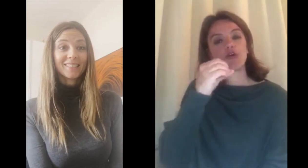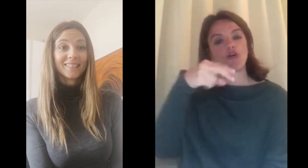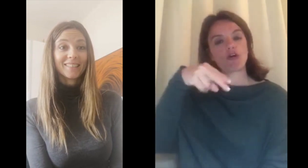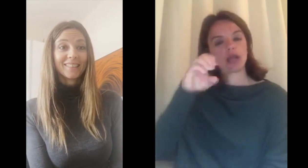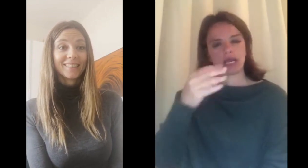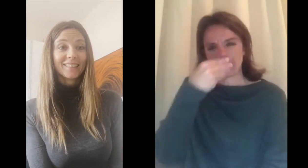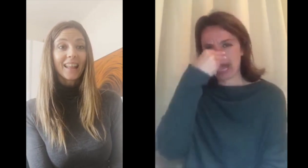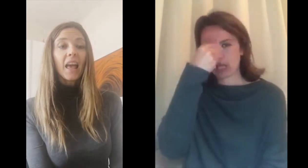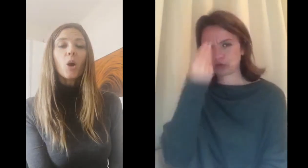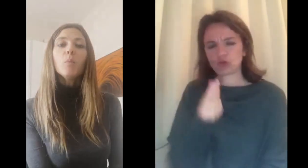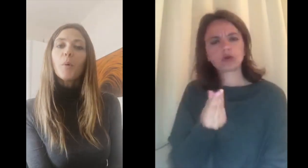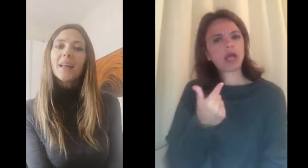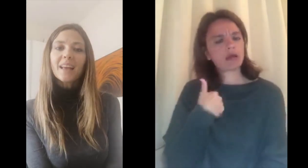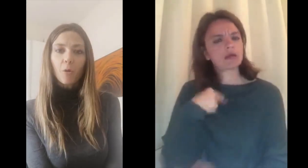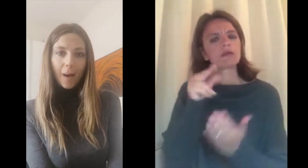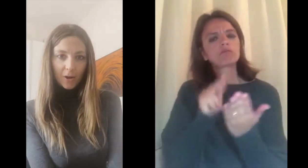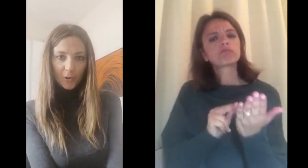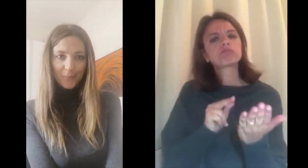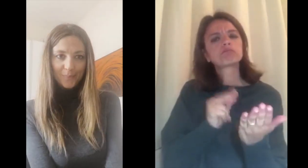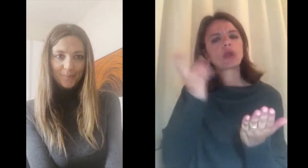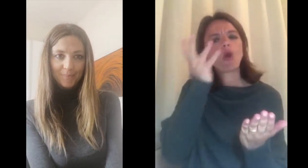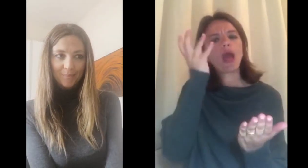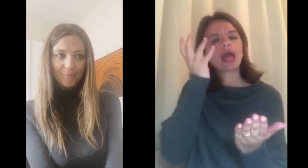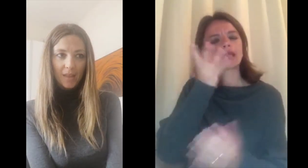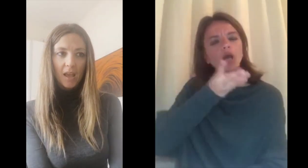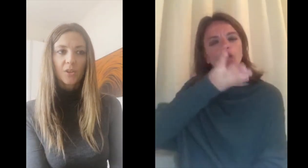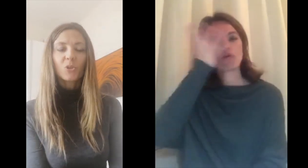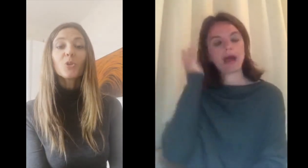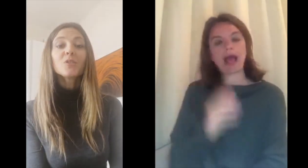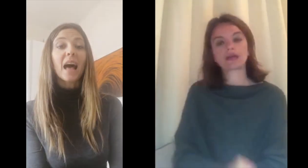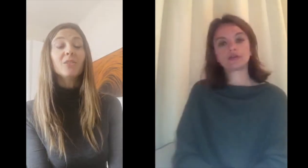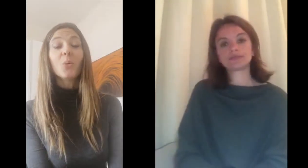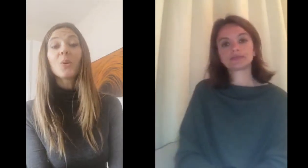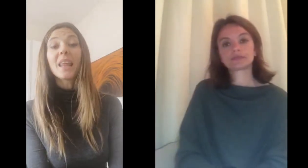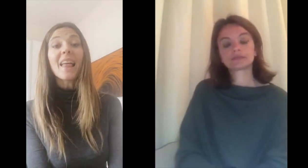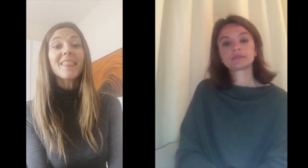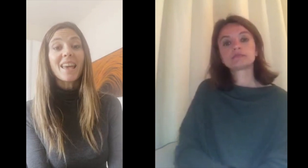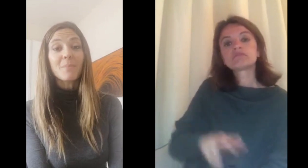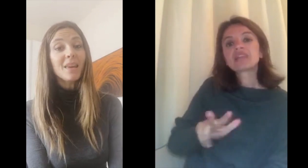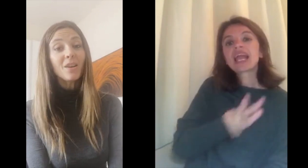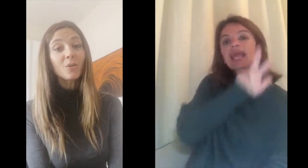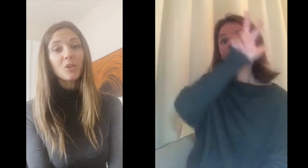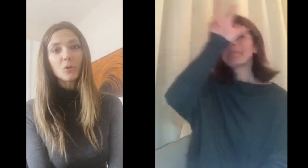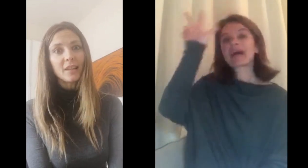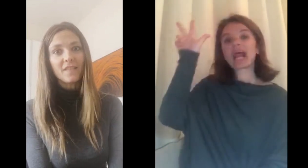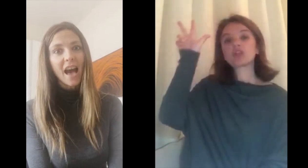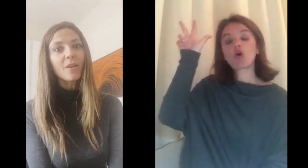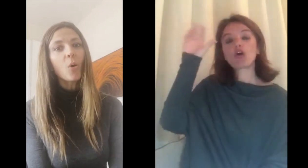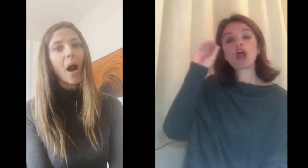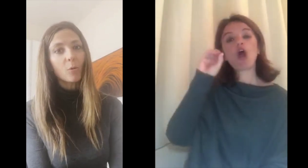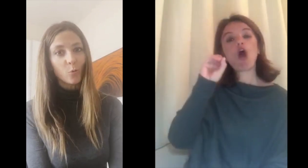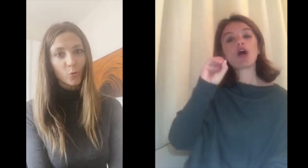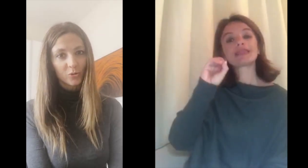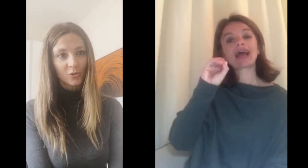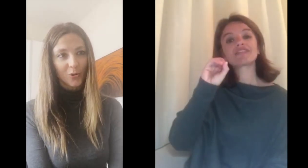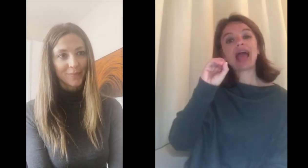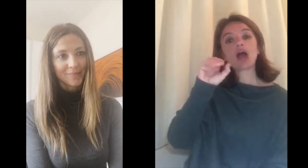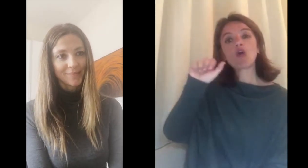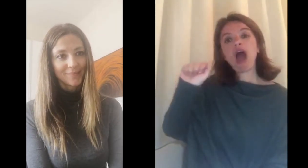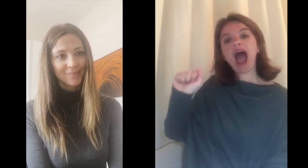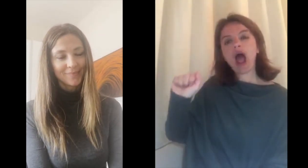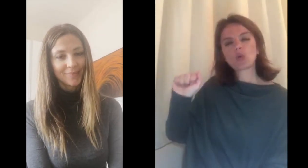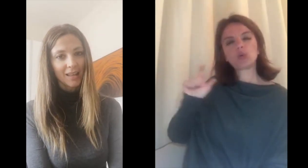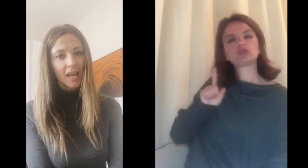Nasone, un poeta romano. Sono stato un grande amico di Ottaviano